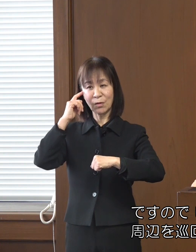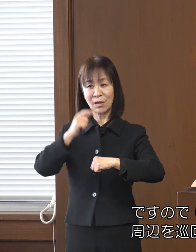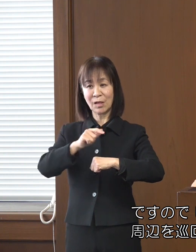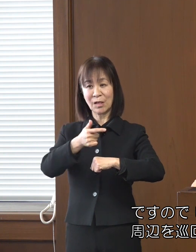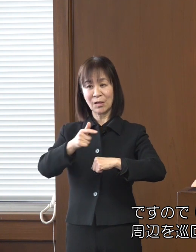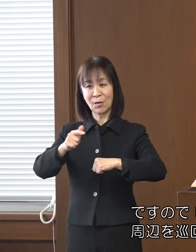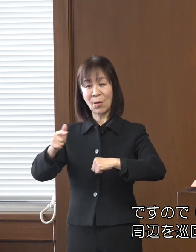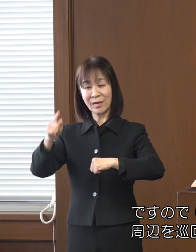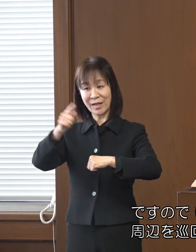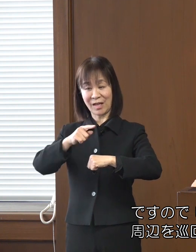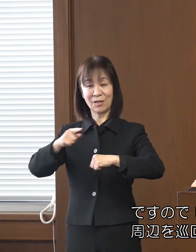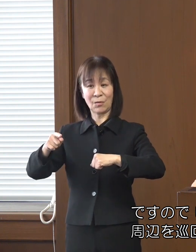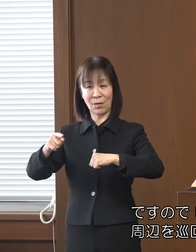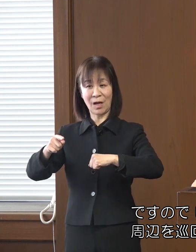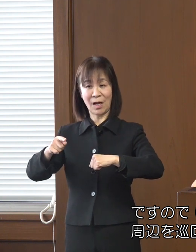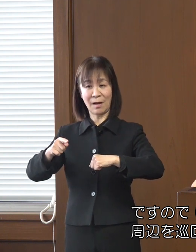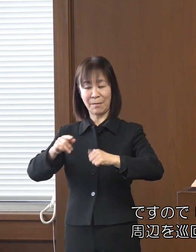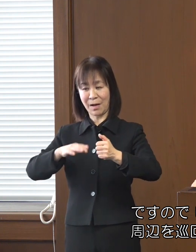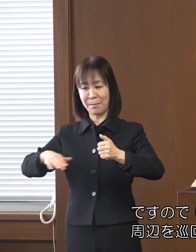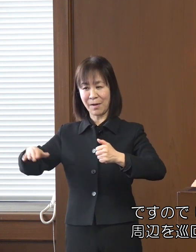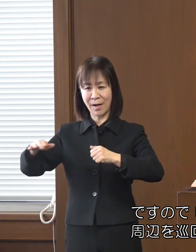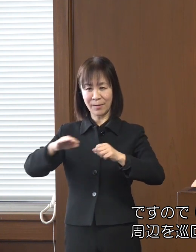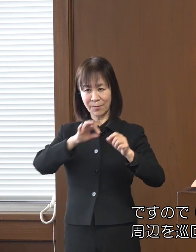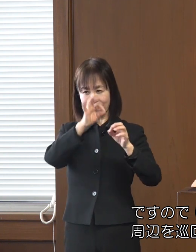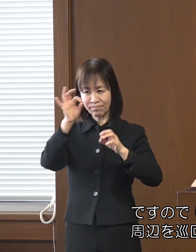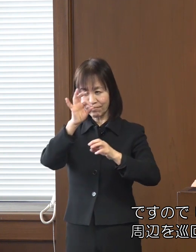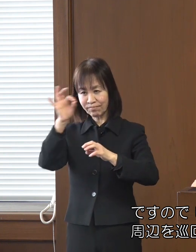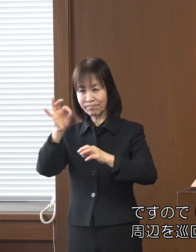んな人たちが周辺を巡回し